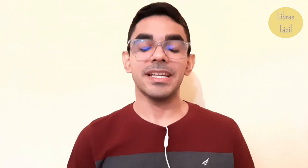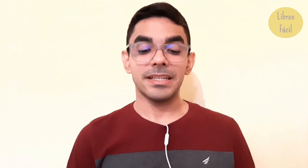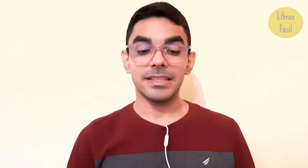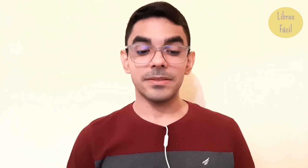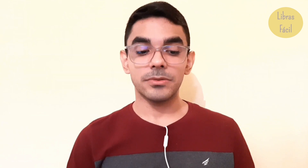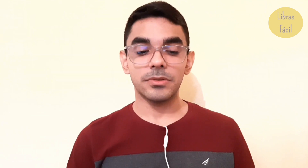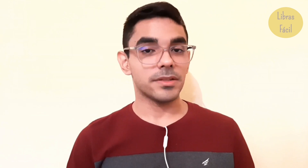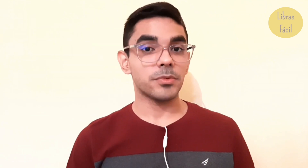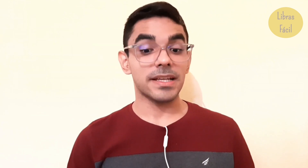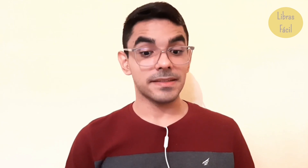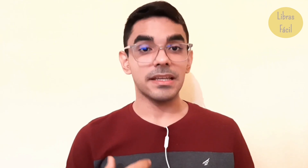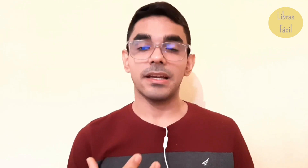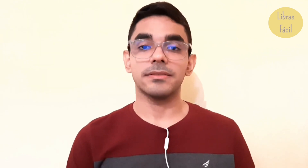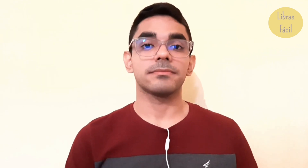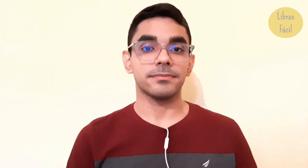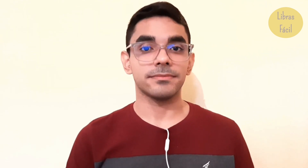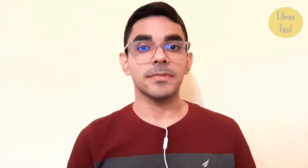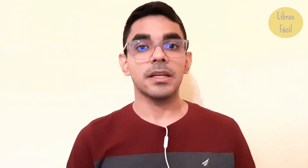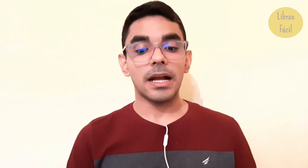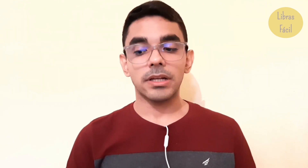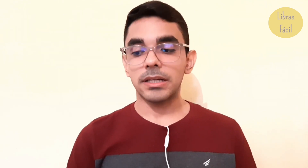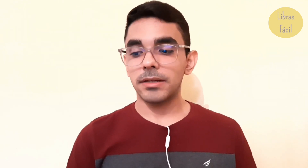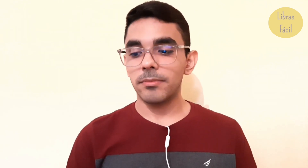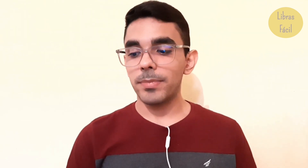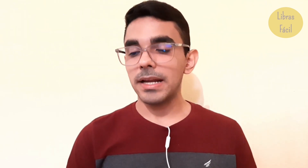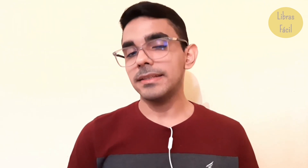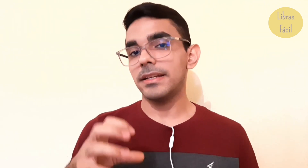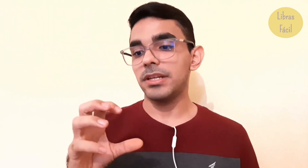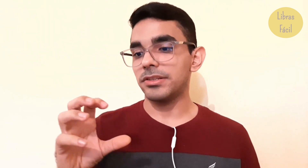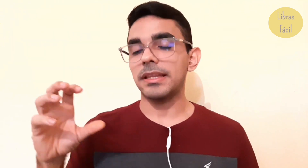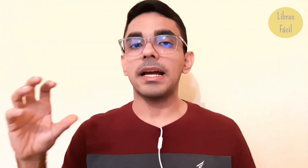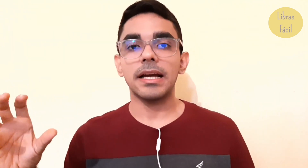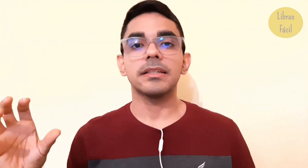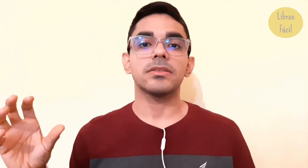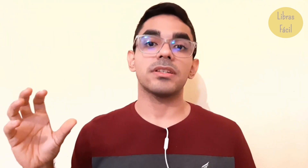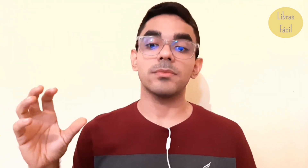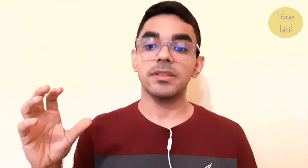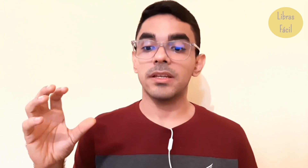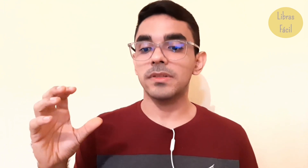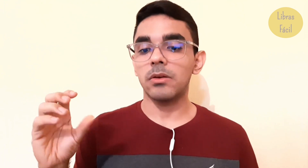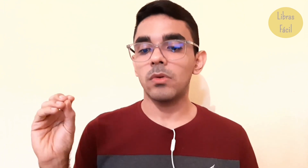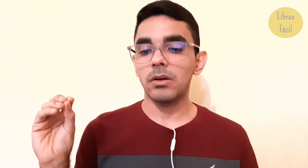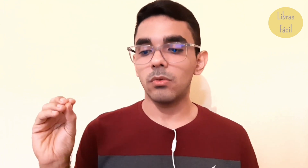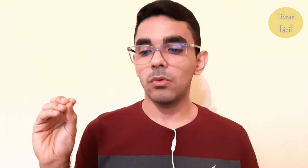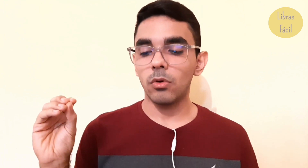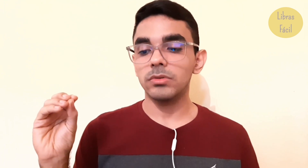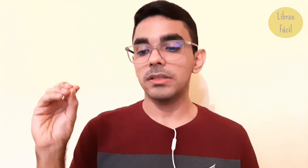E isso corresponde a ser. Agora, para a ideia de estar, nós já vamos ter que buscar uma outra